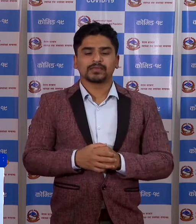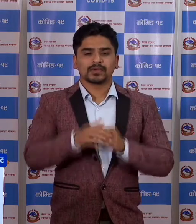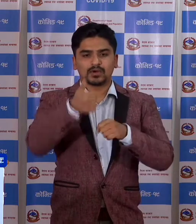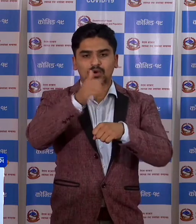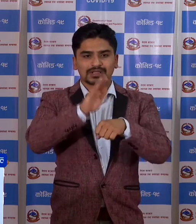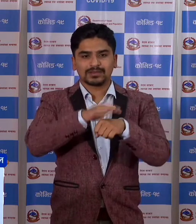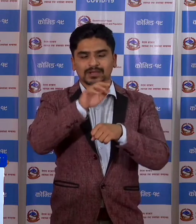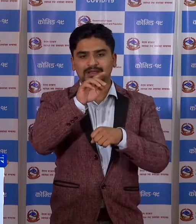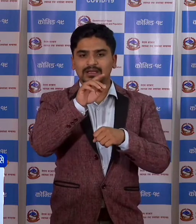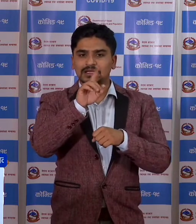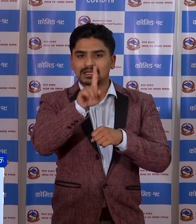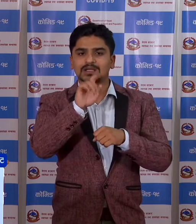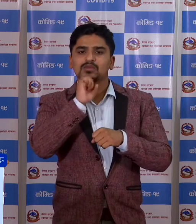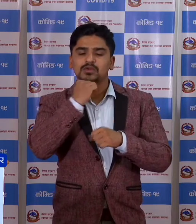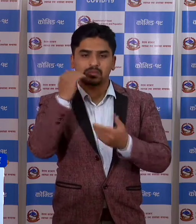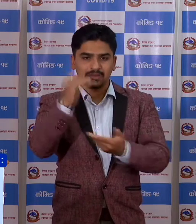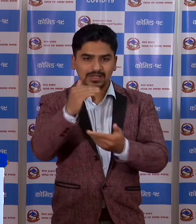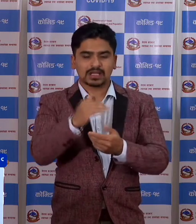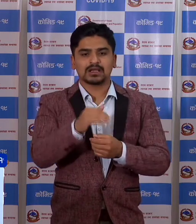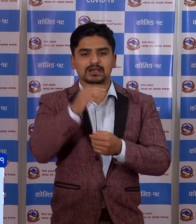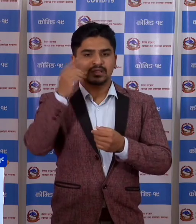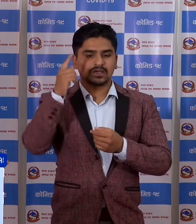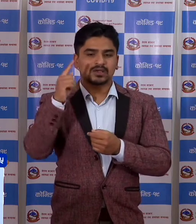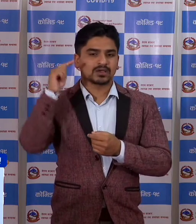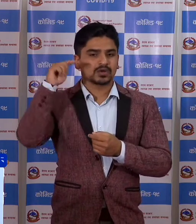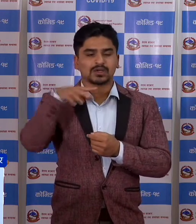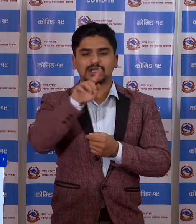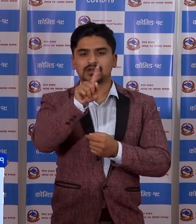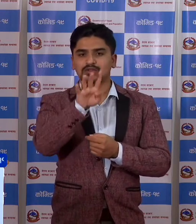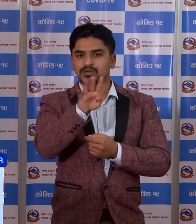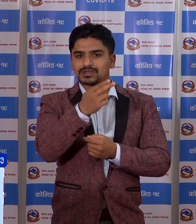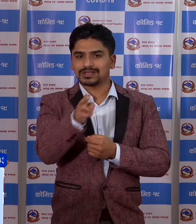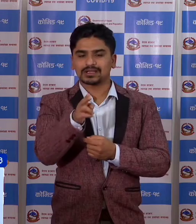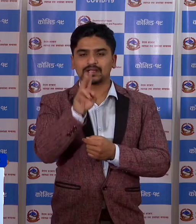असम का 1 वर्ष का बालक, कैलाली का 14 जना,